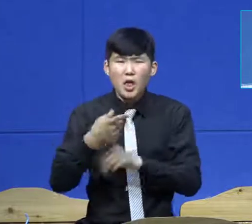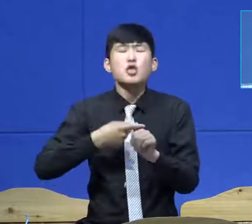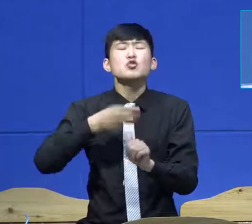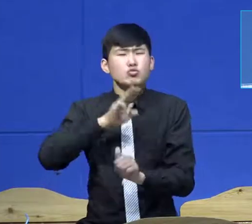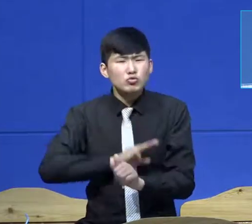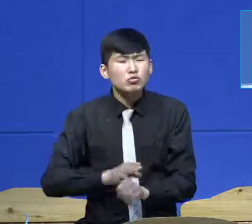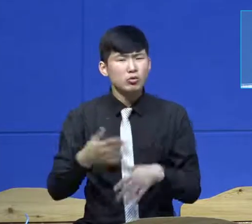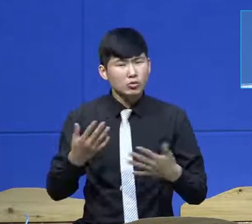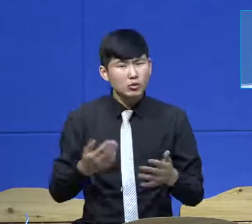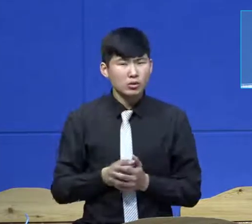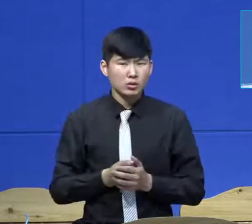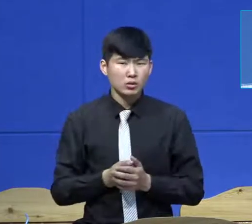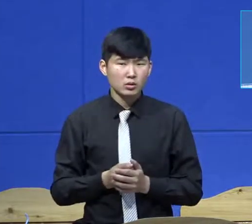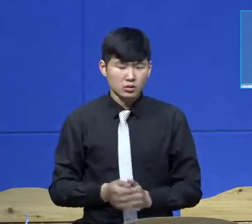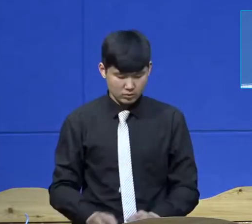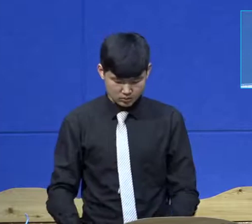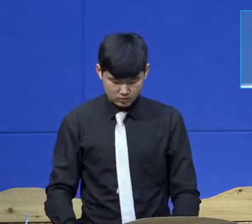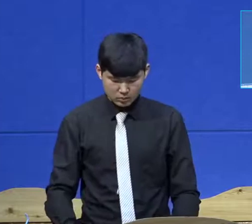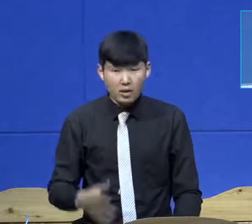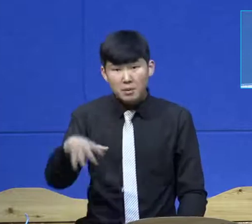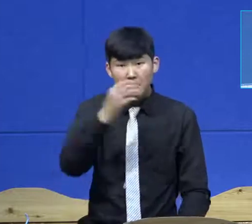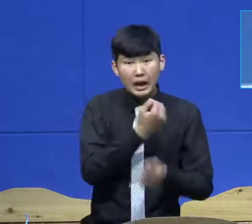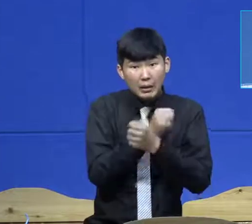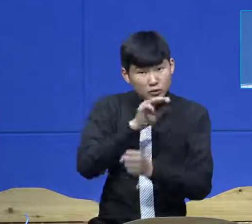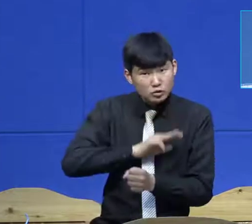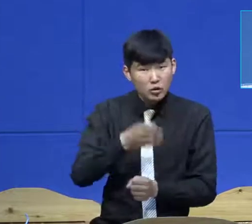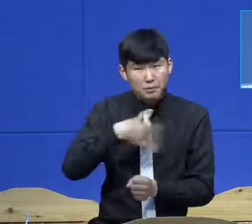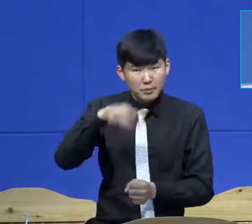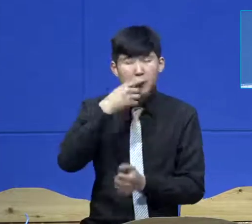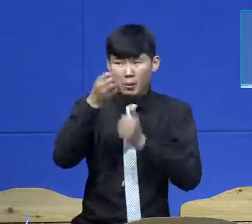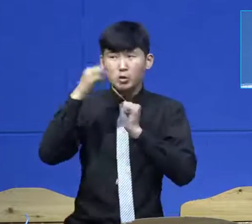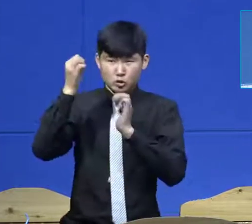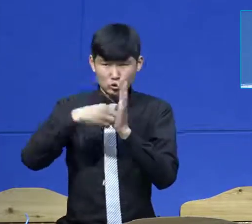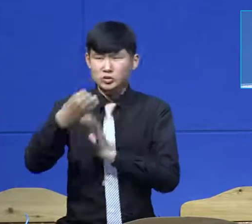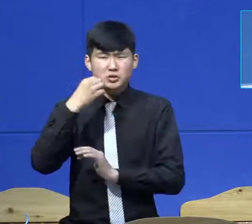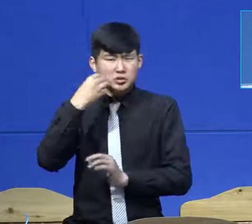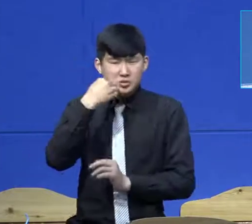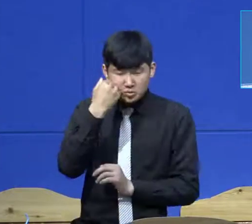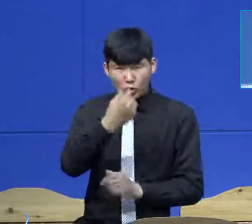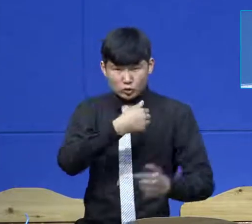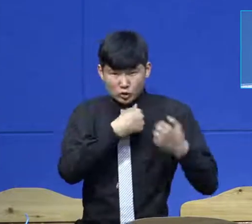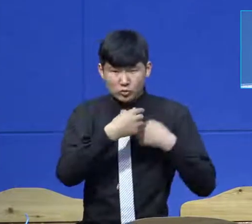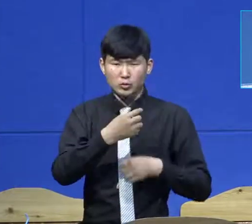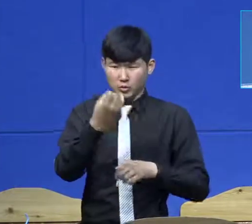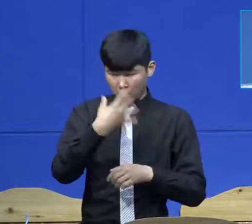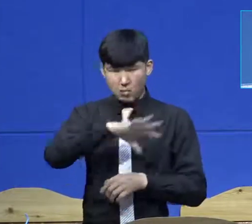төлөөхийн зовлон бэ? Бидний аврахын төлөө бидний амсах ёстой ичхүү дормжлыг эзэн өмнөөс мань